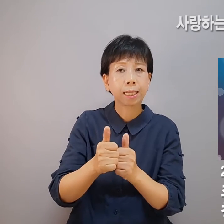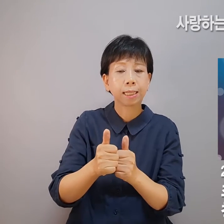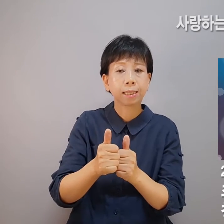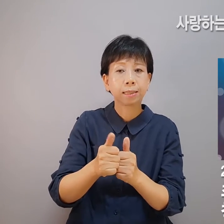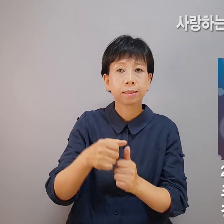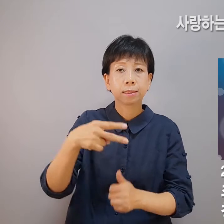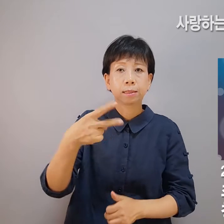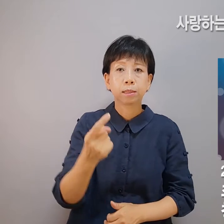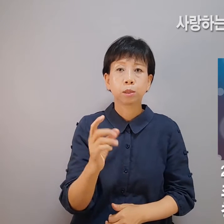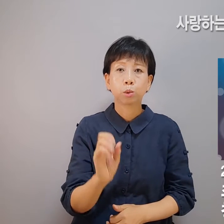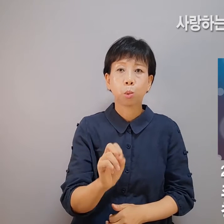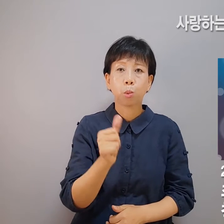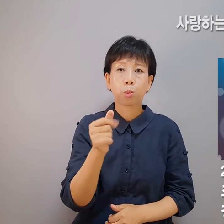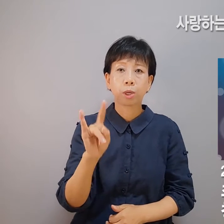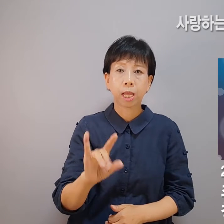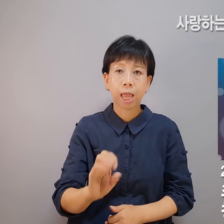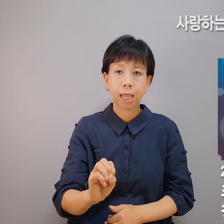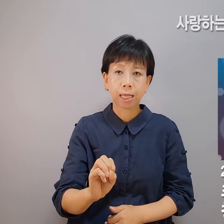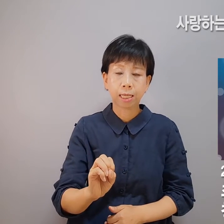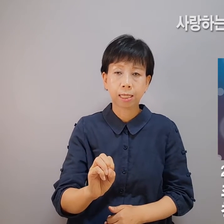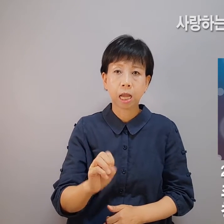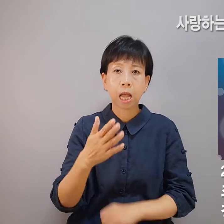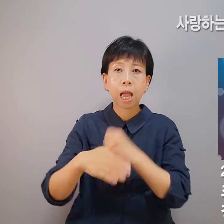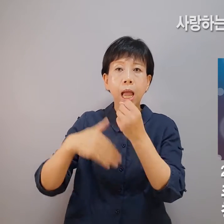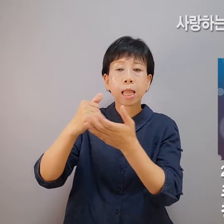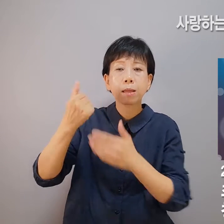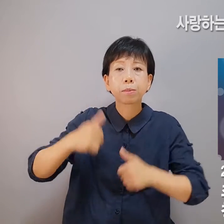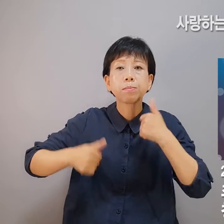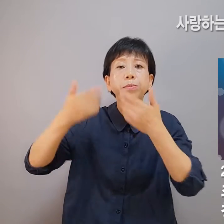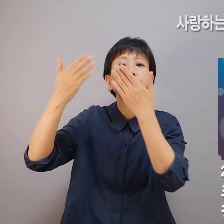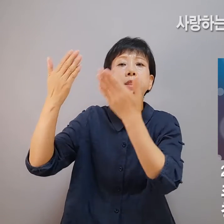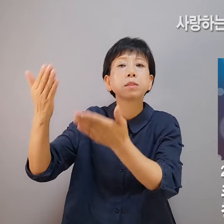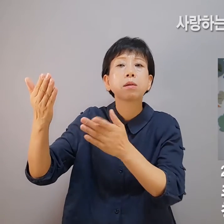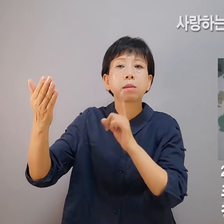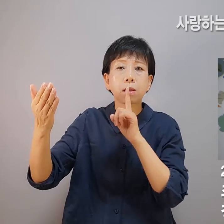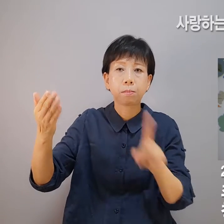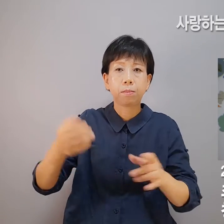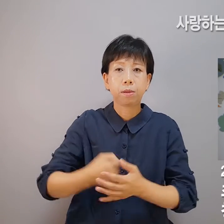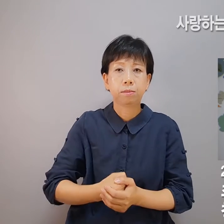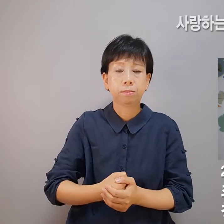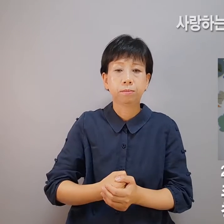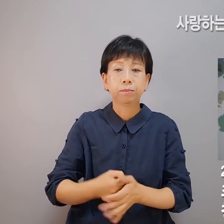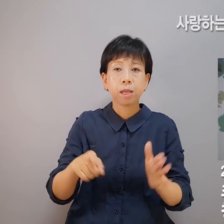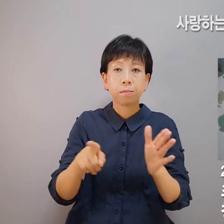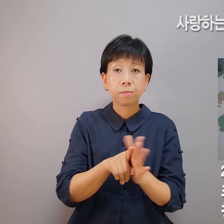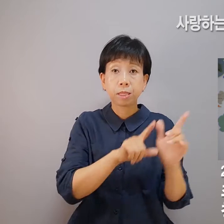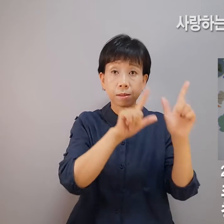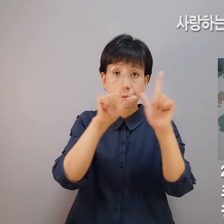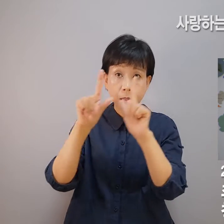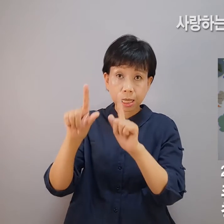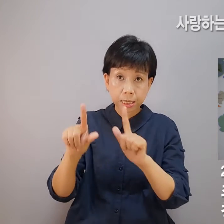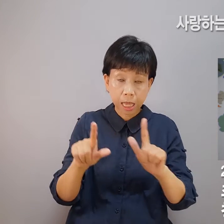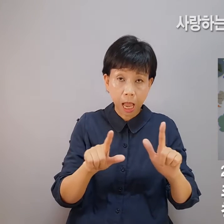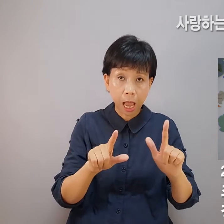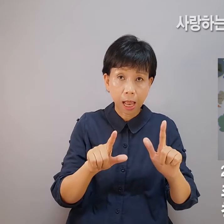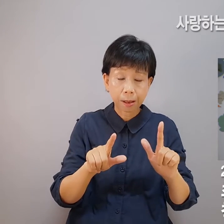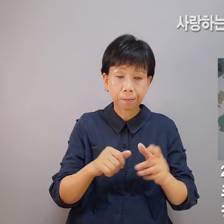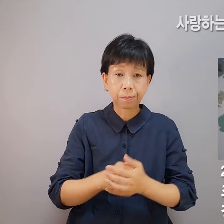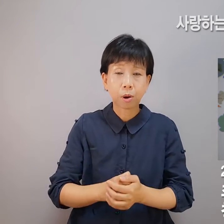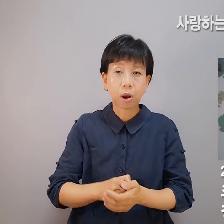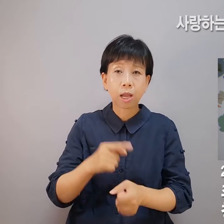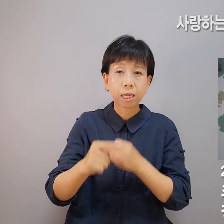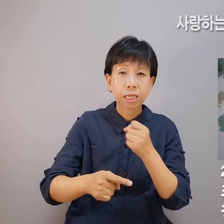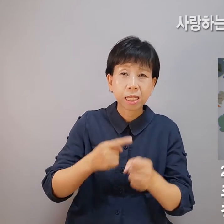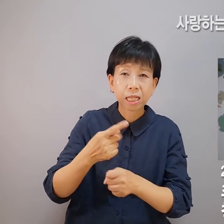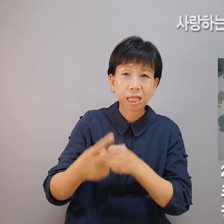그래서 하나님을 기쁘시게 했다라는 말씀입니다. 물론 믿음의 삶은요, 몇 년 그저